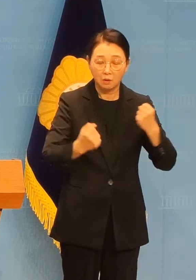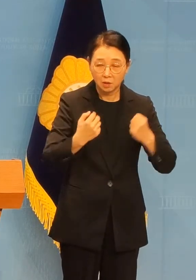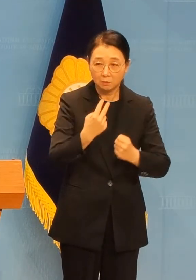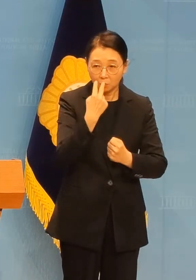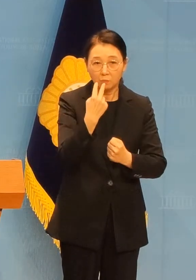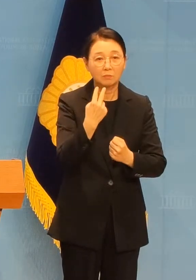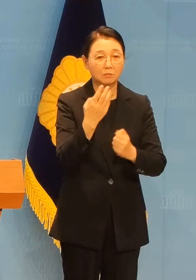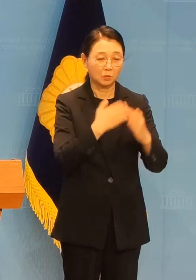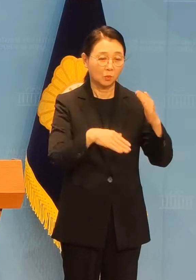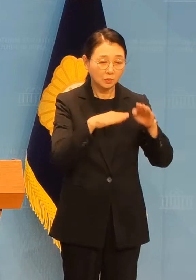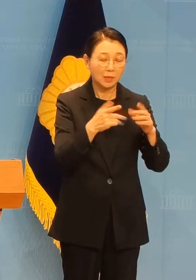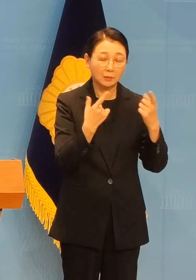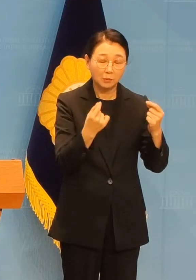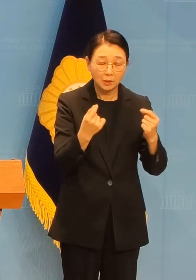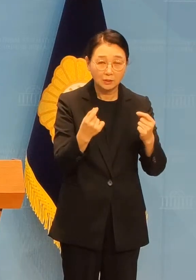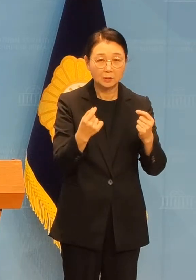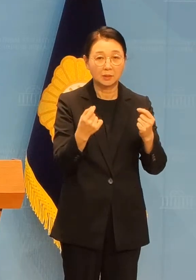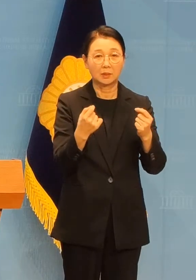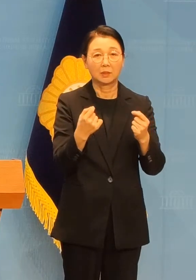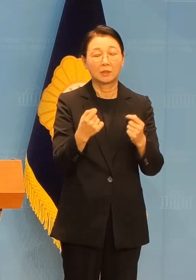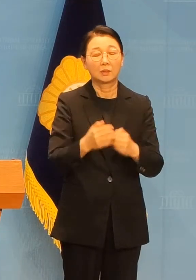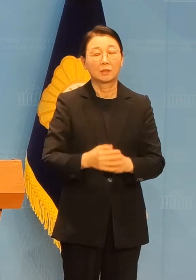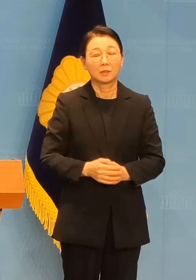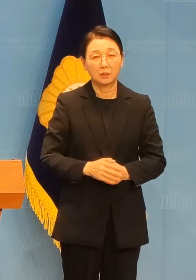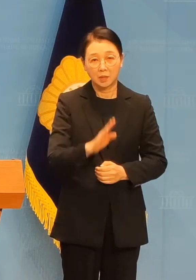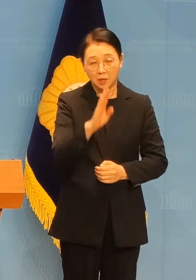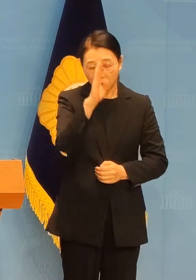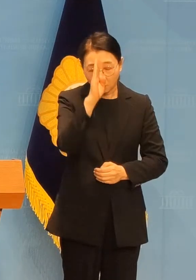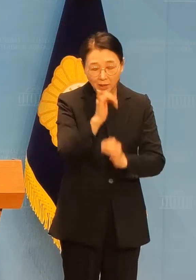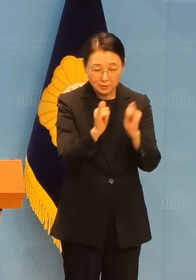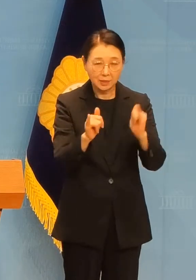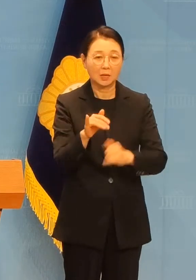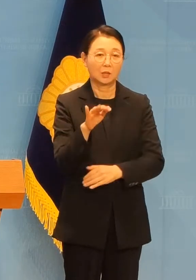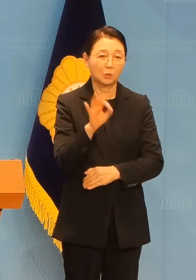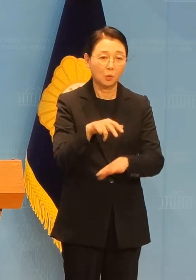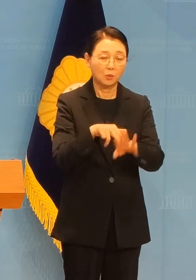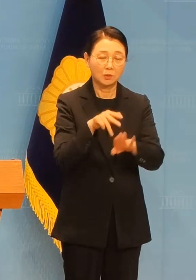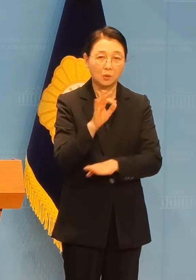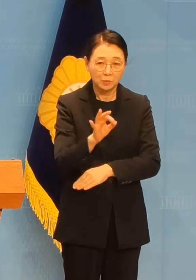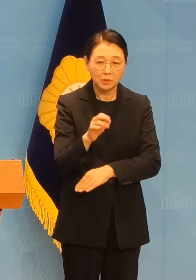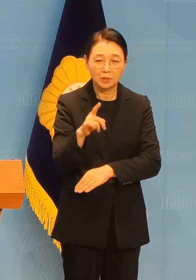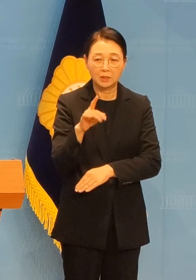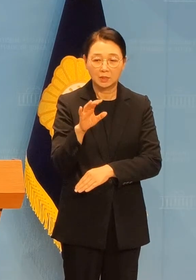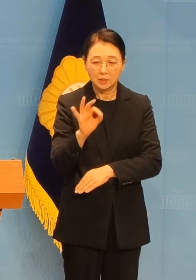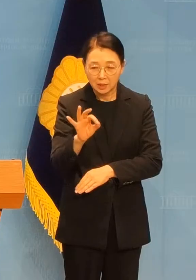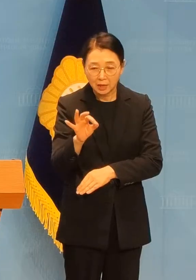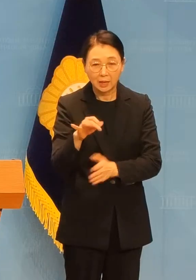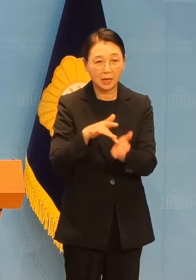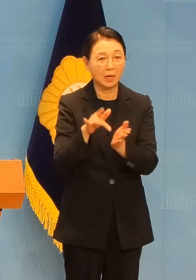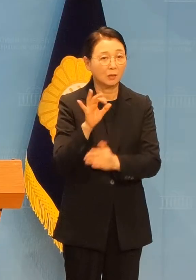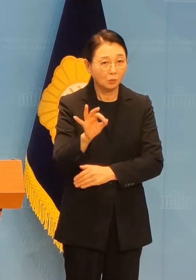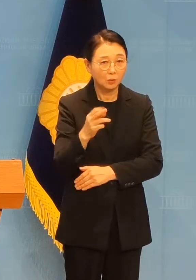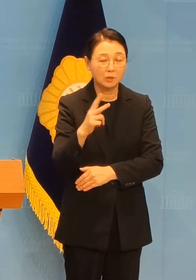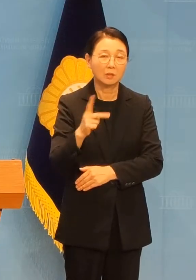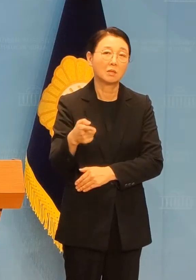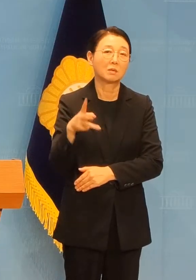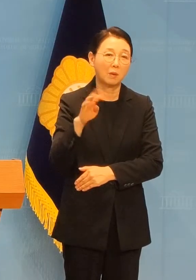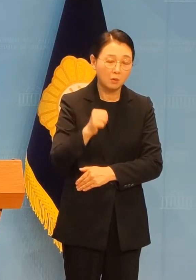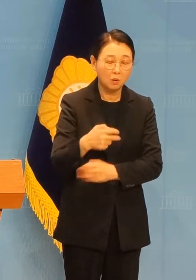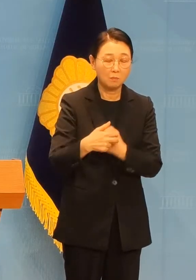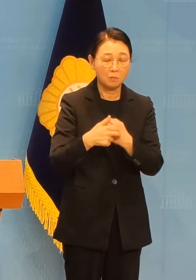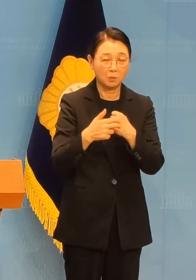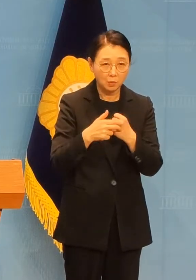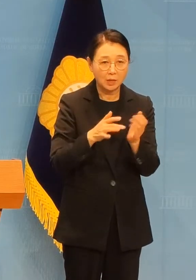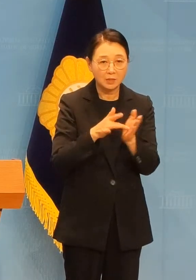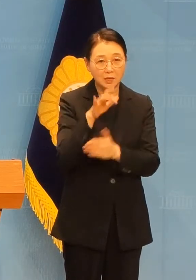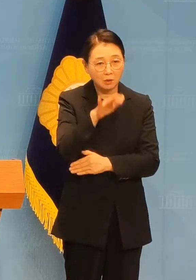국민건강보험공단 역시 의료급여 환자 진료비와 약값 약 2,200억 원을 병원과 약국에 제때